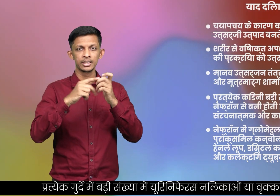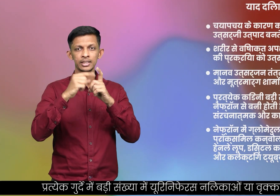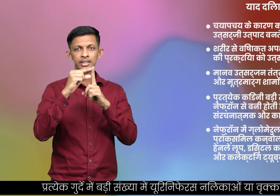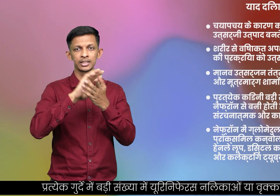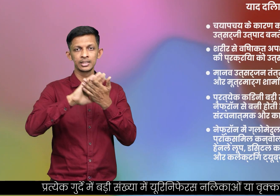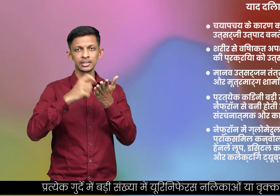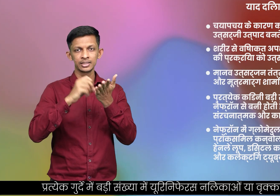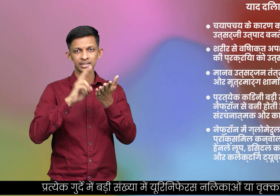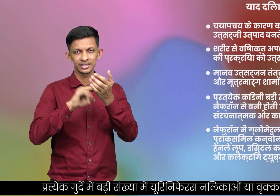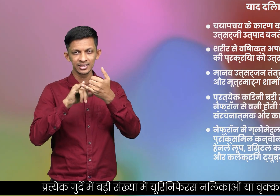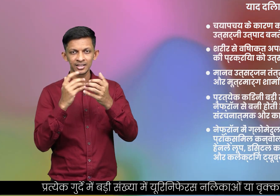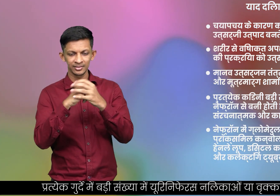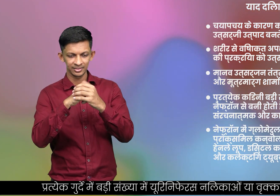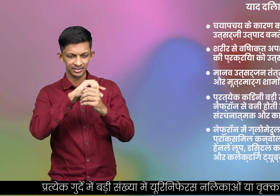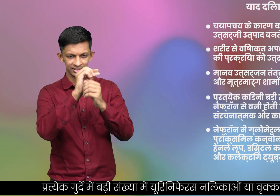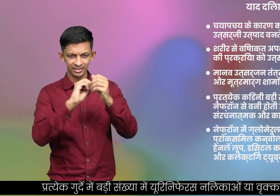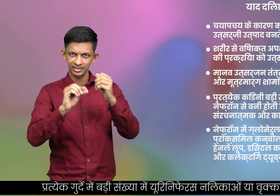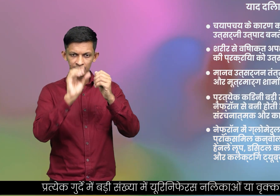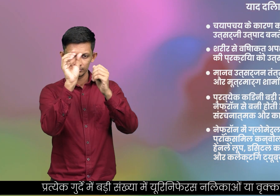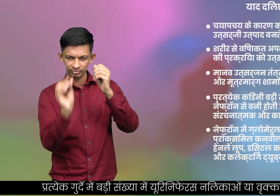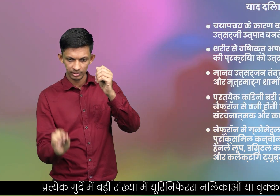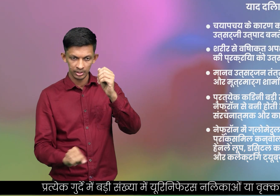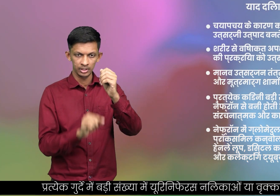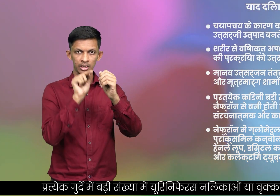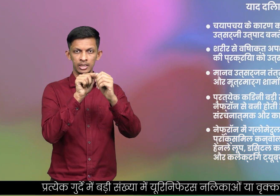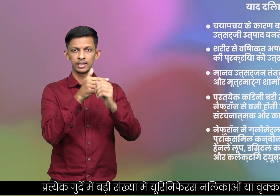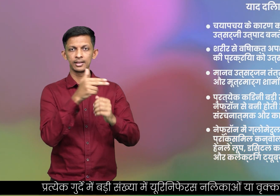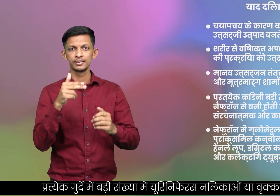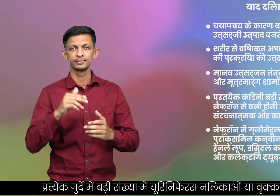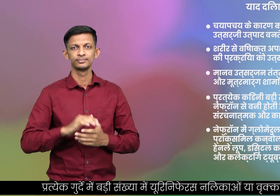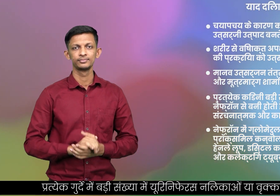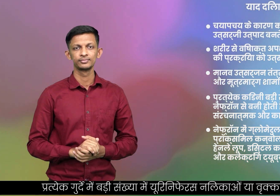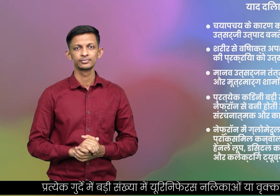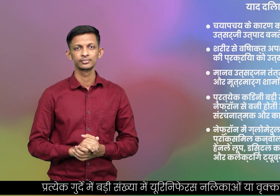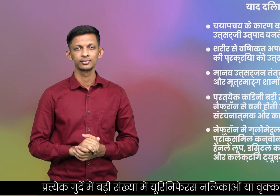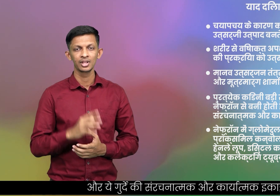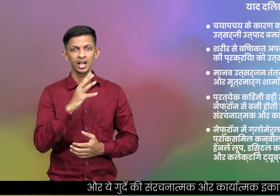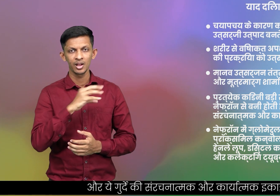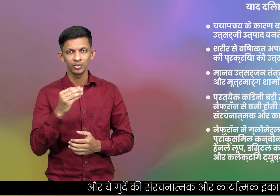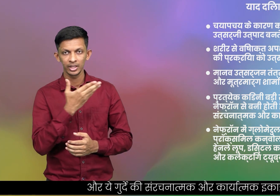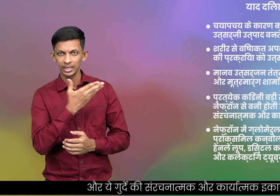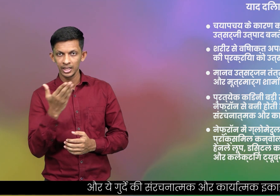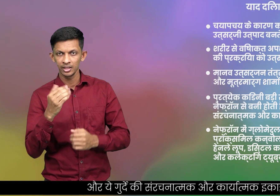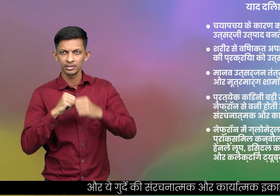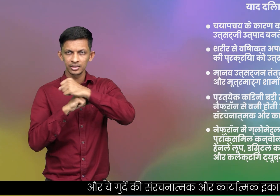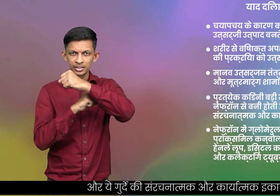यूरिनीफेरस नालिकाएं या वृक्काणु से बना होता है और ये गुर्दे